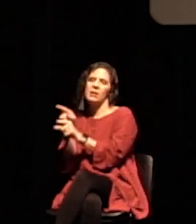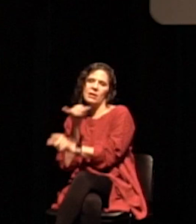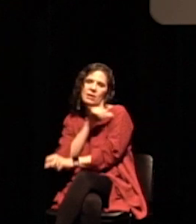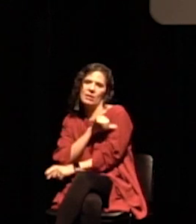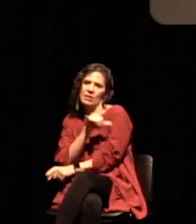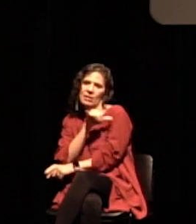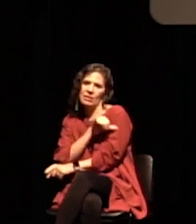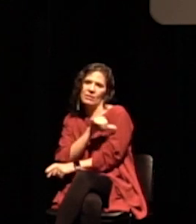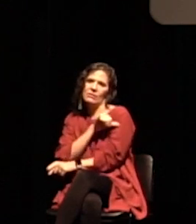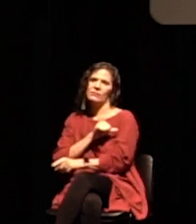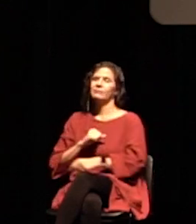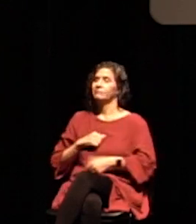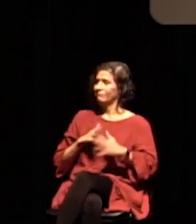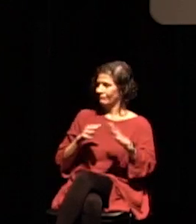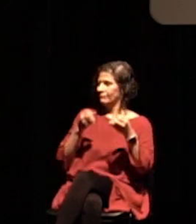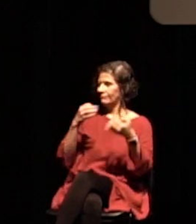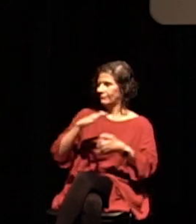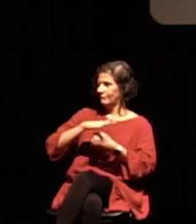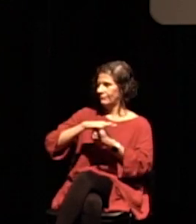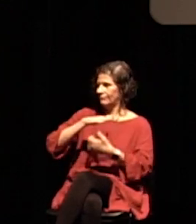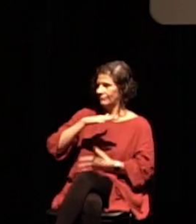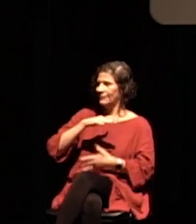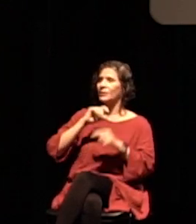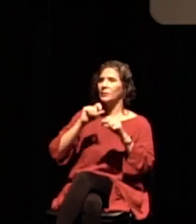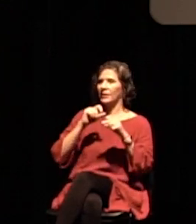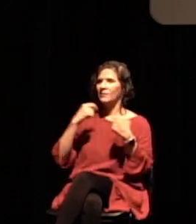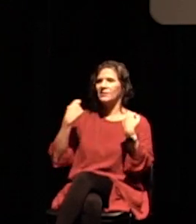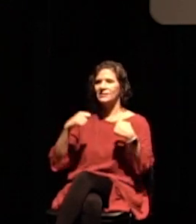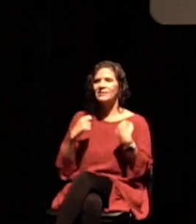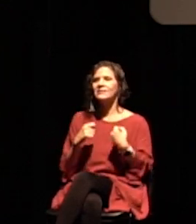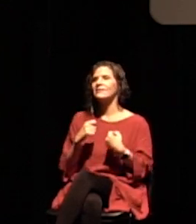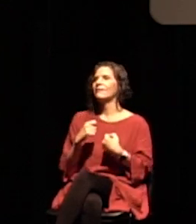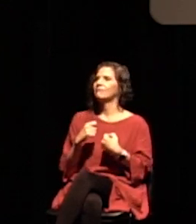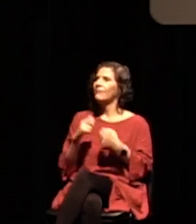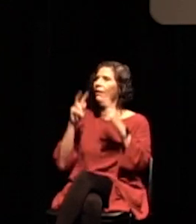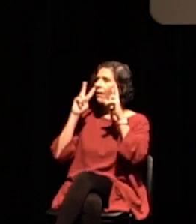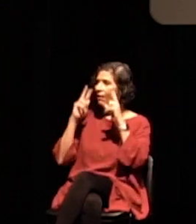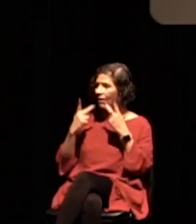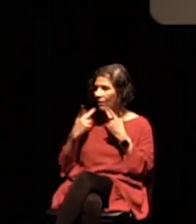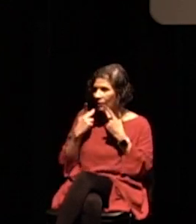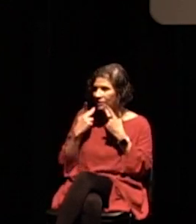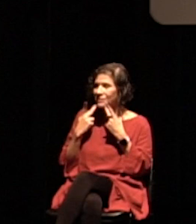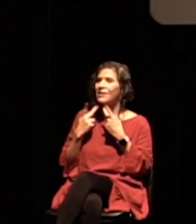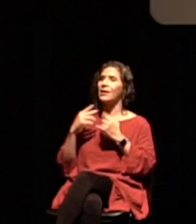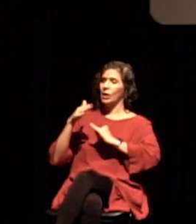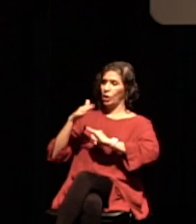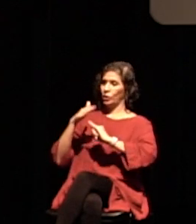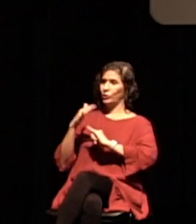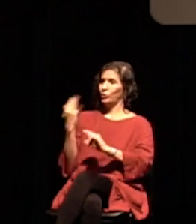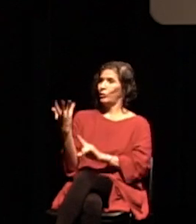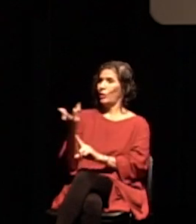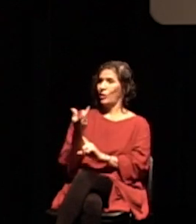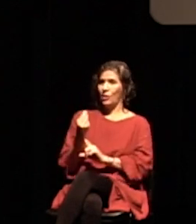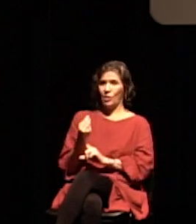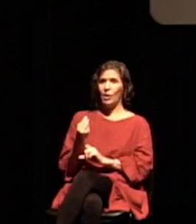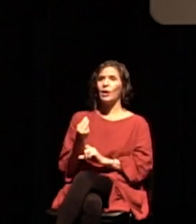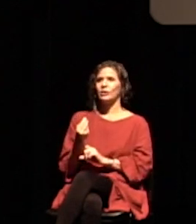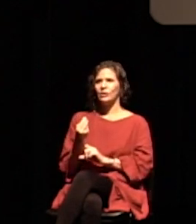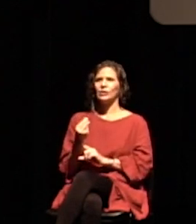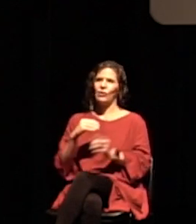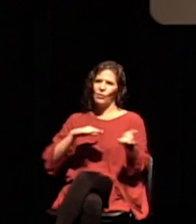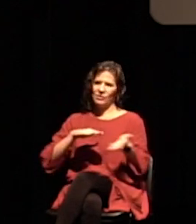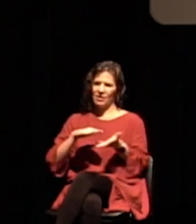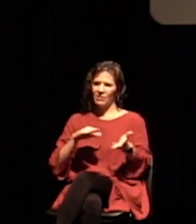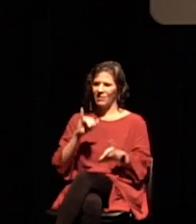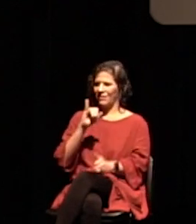Também fazendo uma nota de rodapé, acho que é preciso reconhecer a importância do Instituto de Arte Contemporânea, o IAC, que